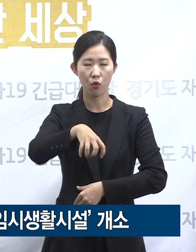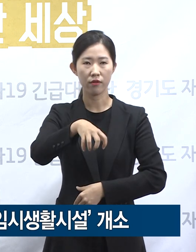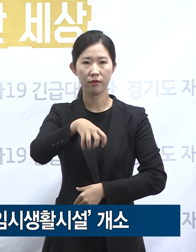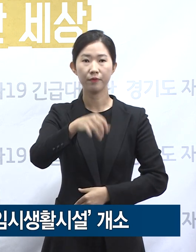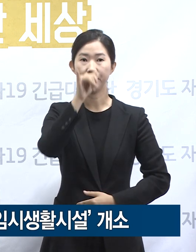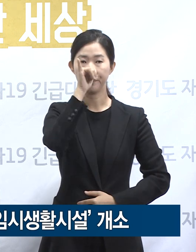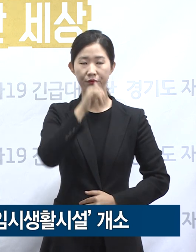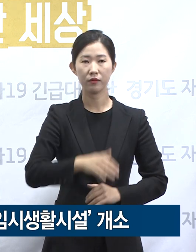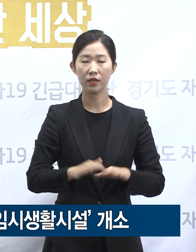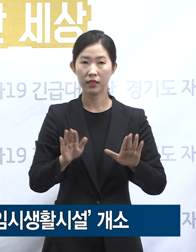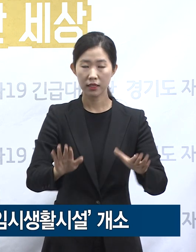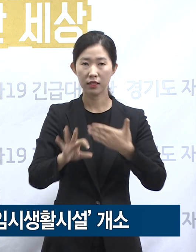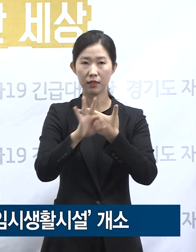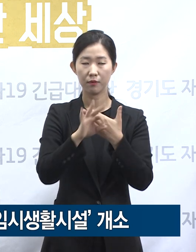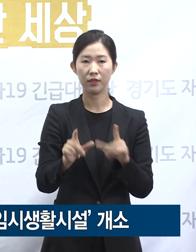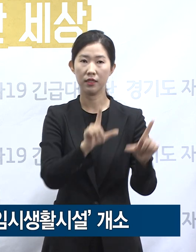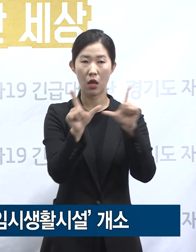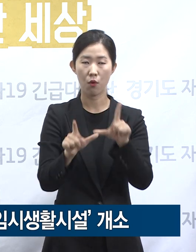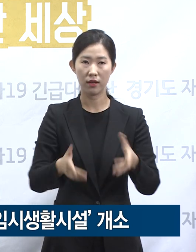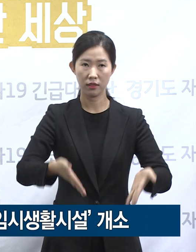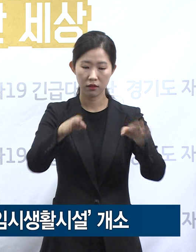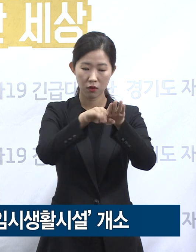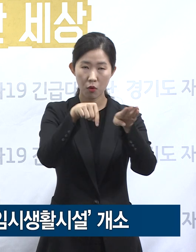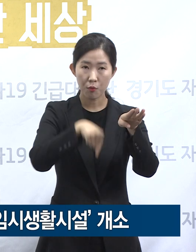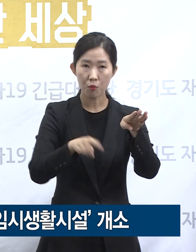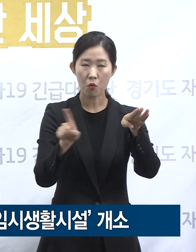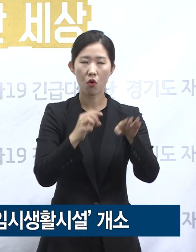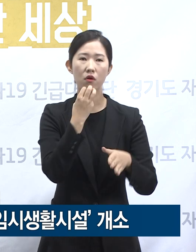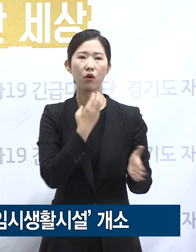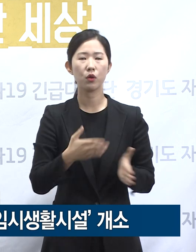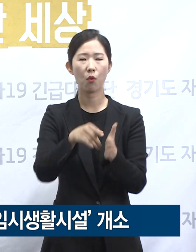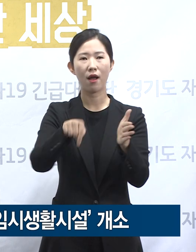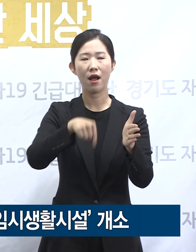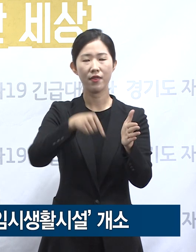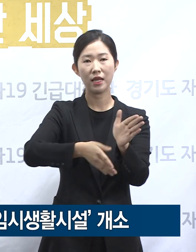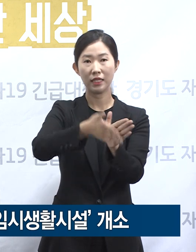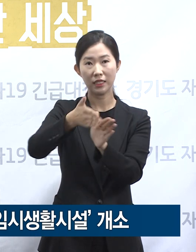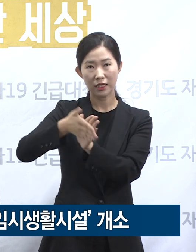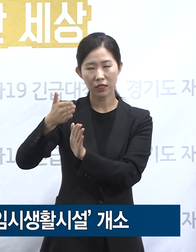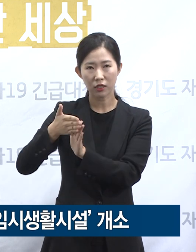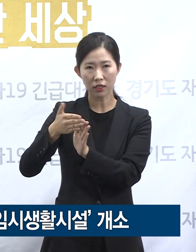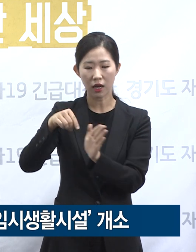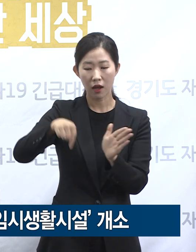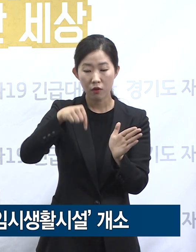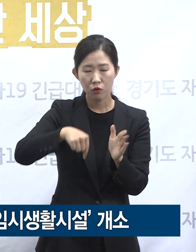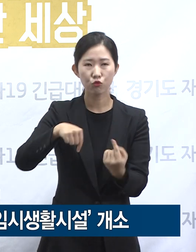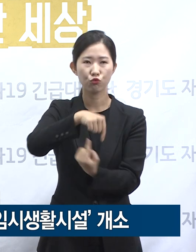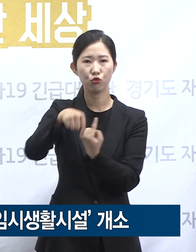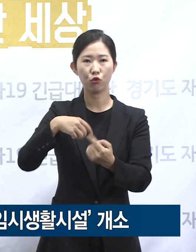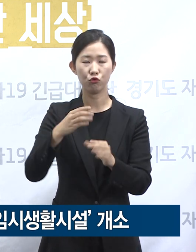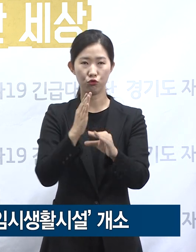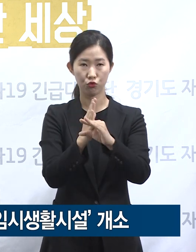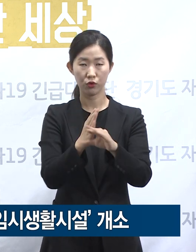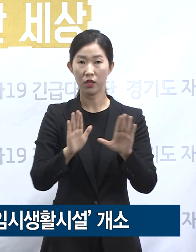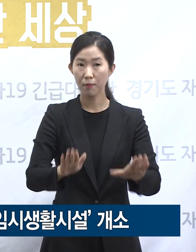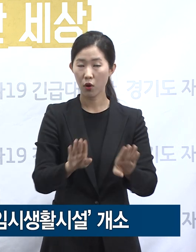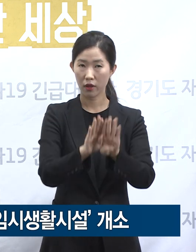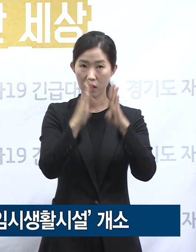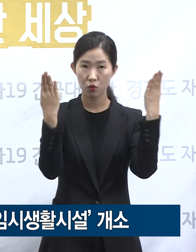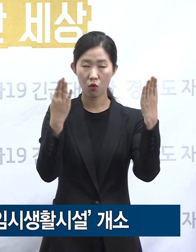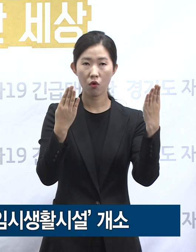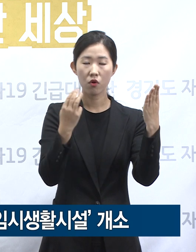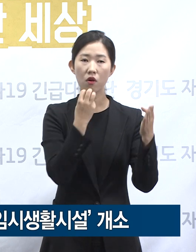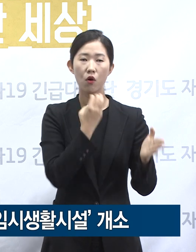현재 임시생활시설은 도내의 시군별 자체적으로 지정 운영하고 있는 상황이며 이번에 개소하는